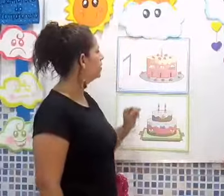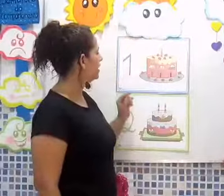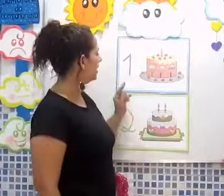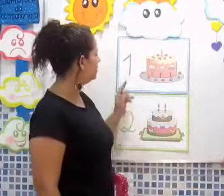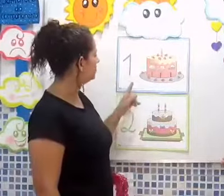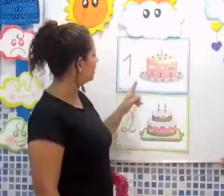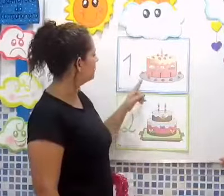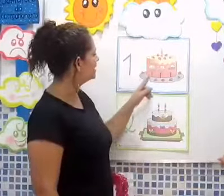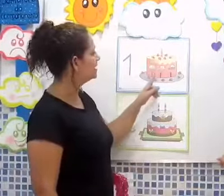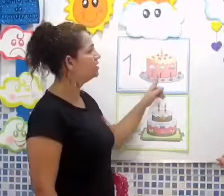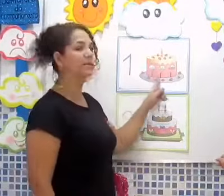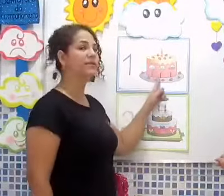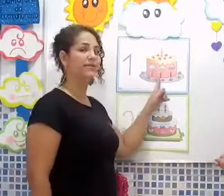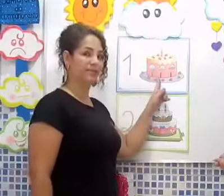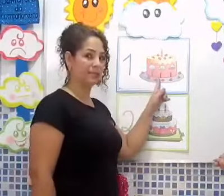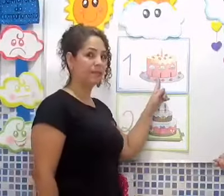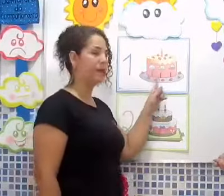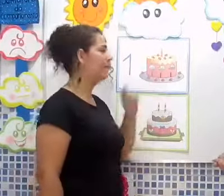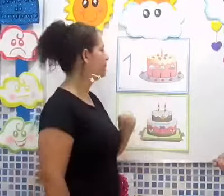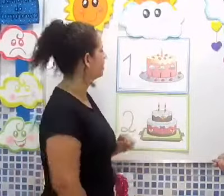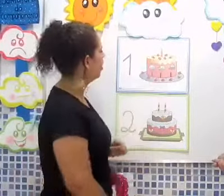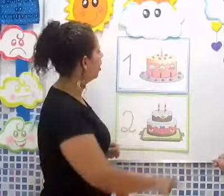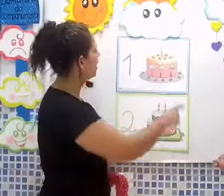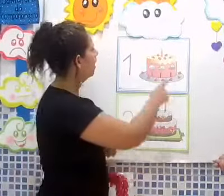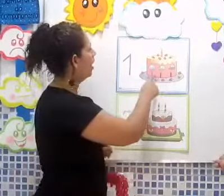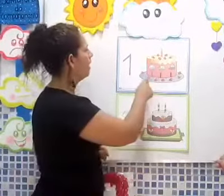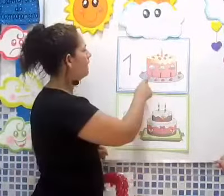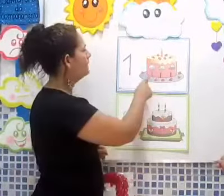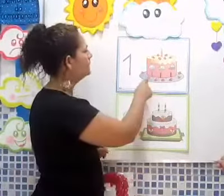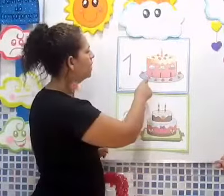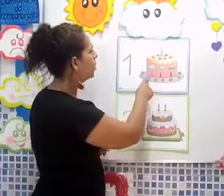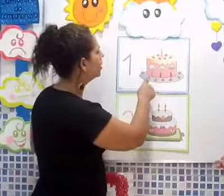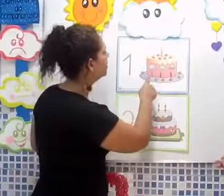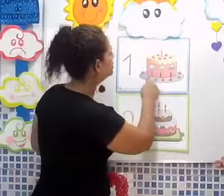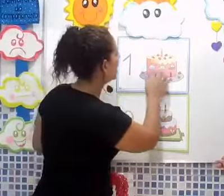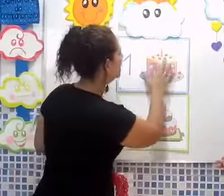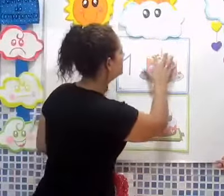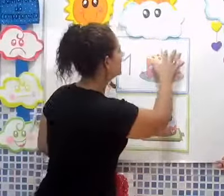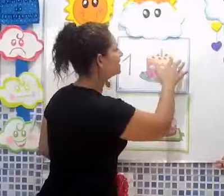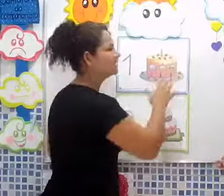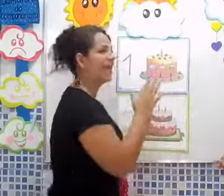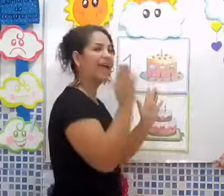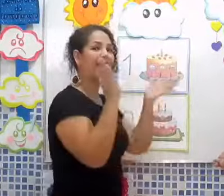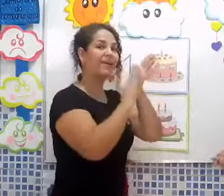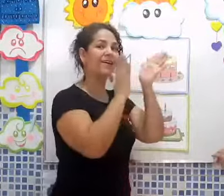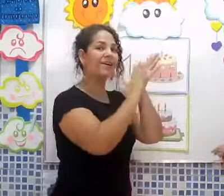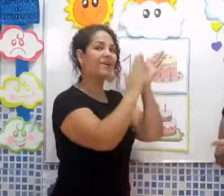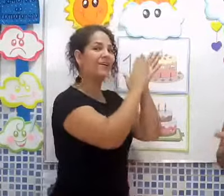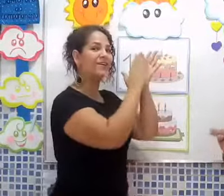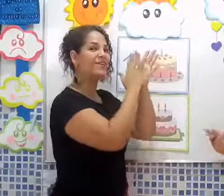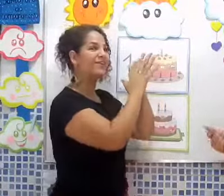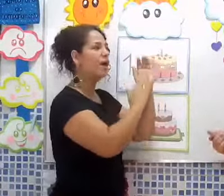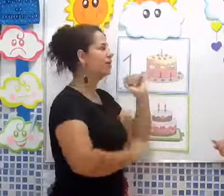olha, eu tenho aqui em cima, ó, um bolo de aniversário.